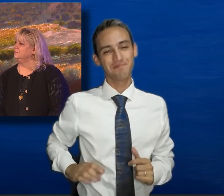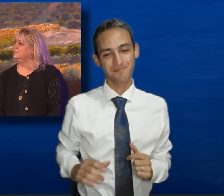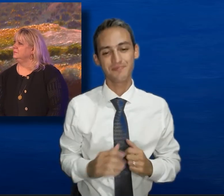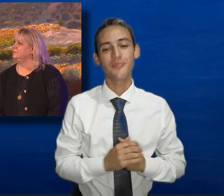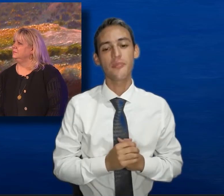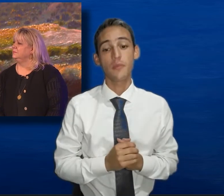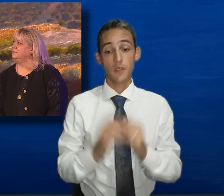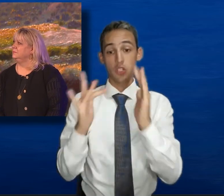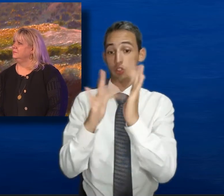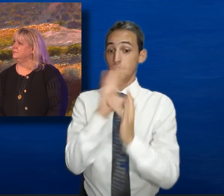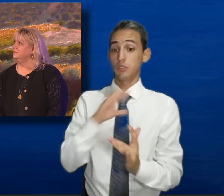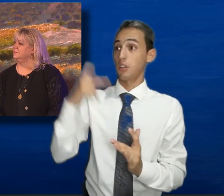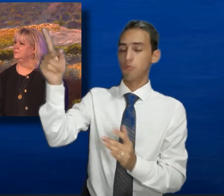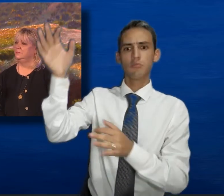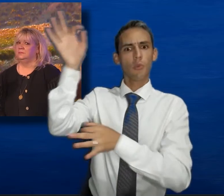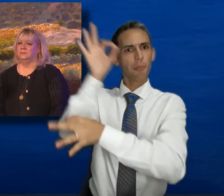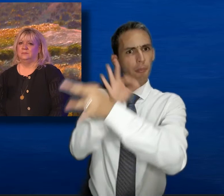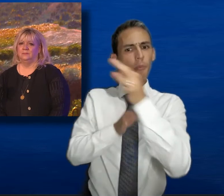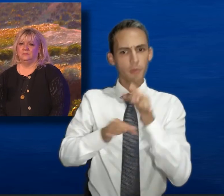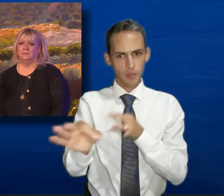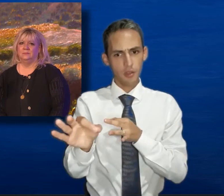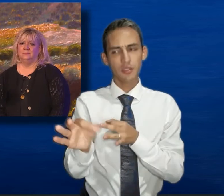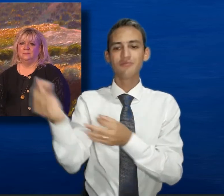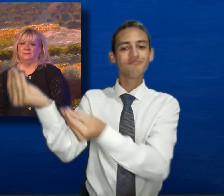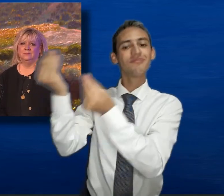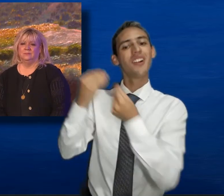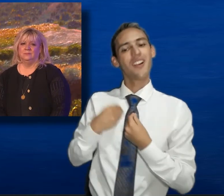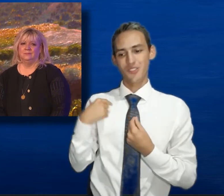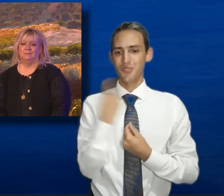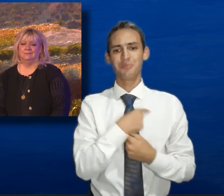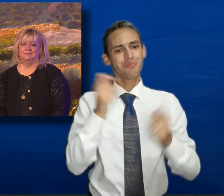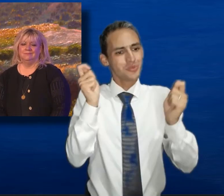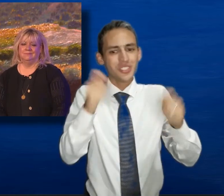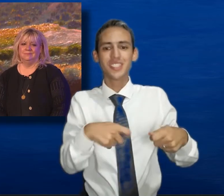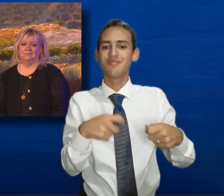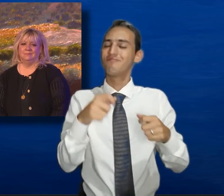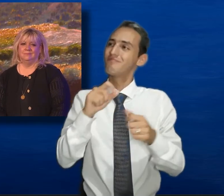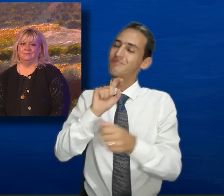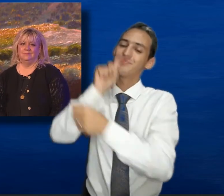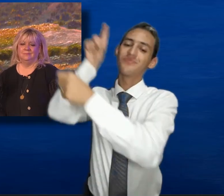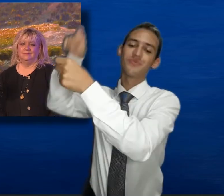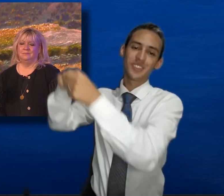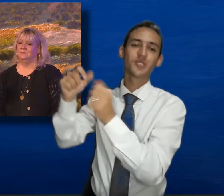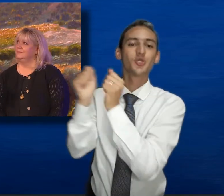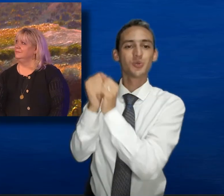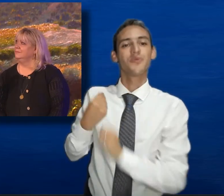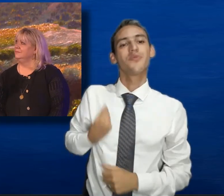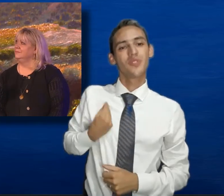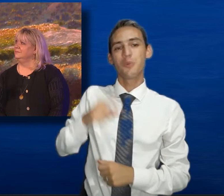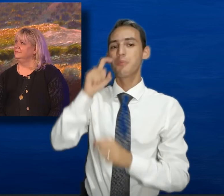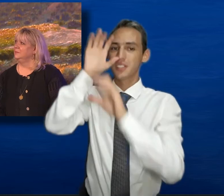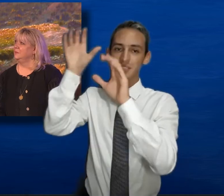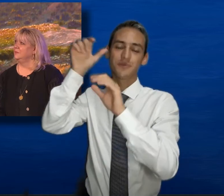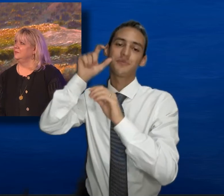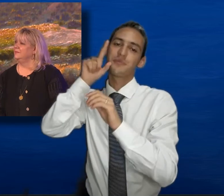pelo seu Filho, o nosso amado Salvador Jesus Cristo. É através da sua expiação que somos capazes de